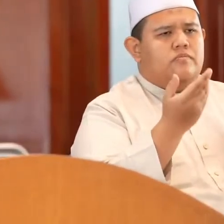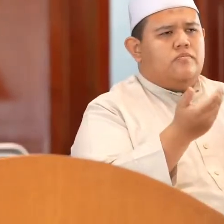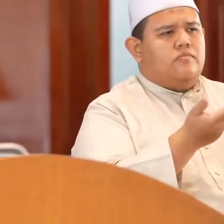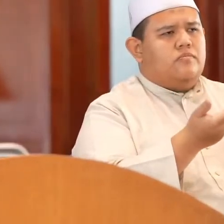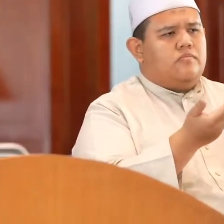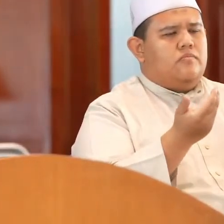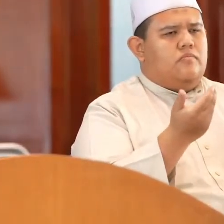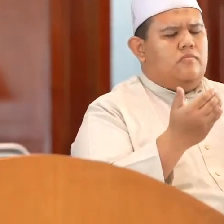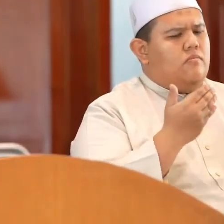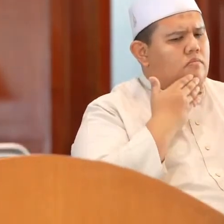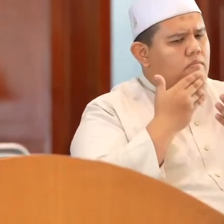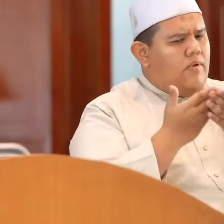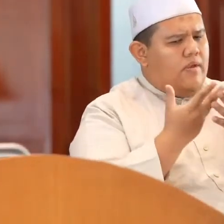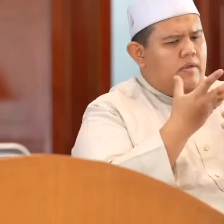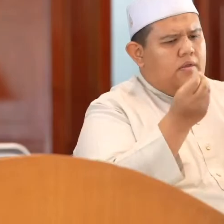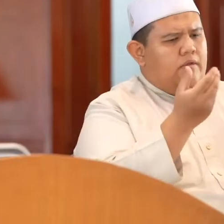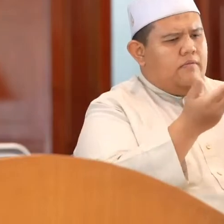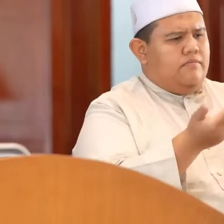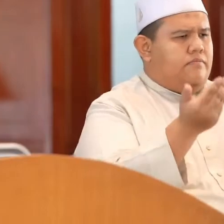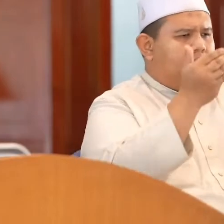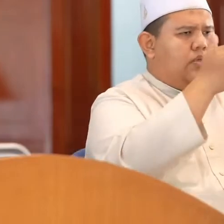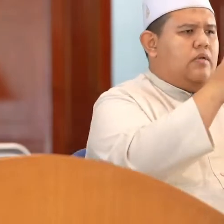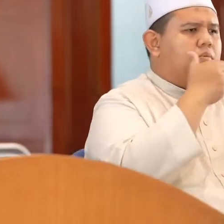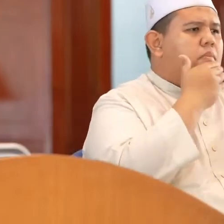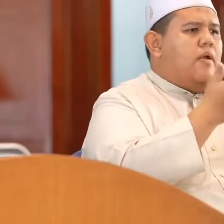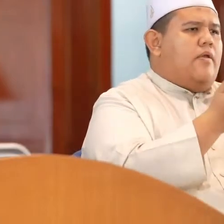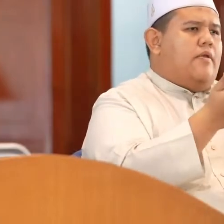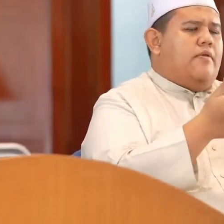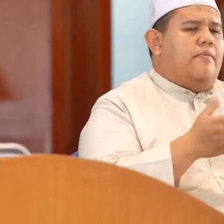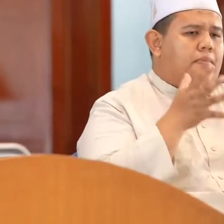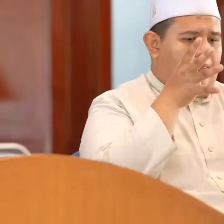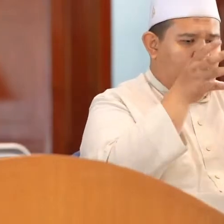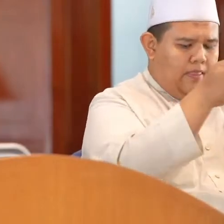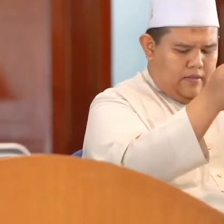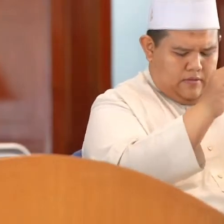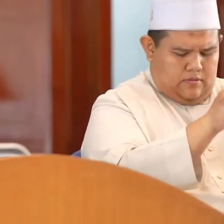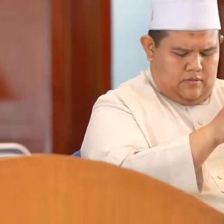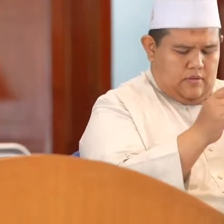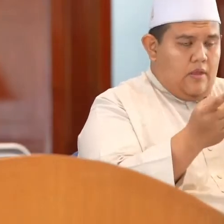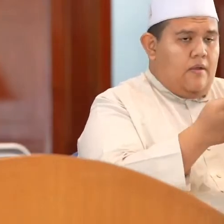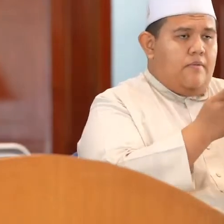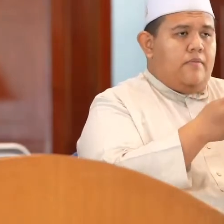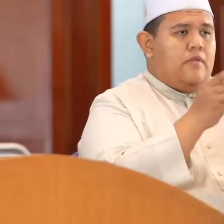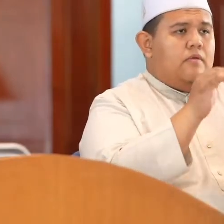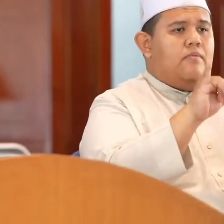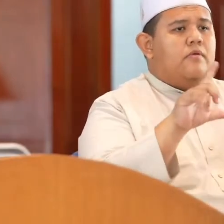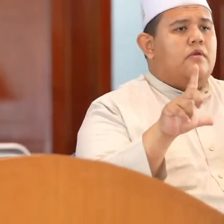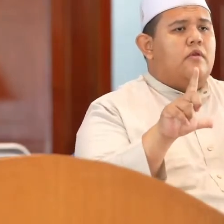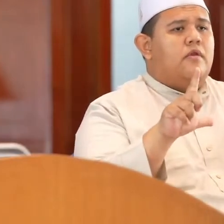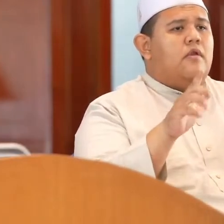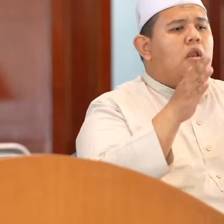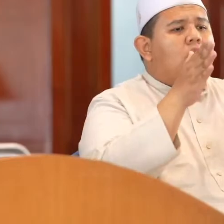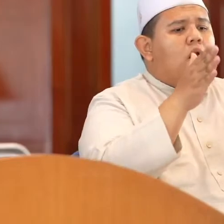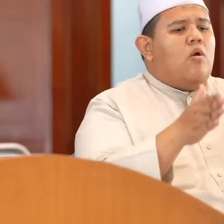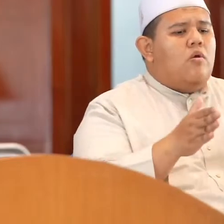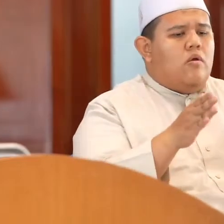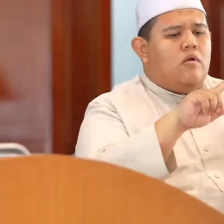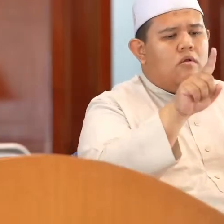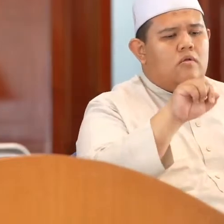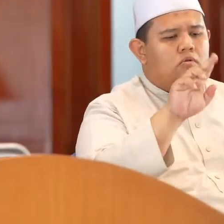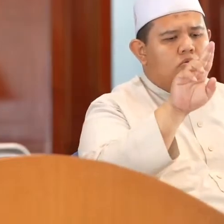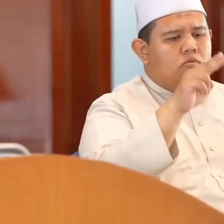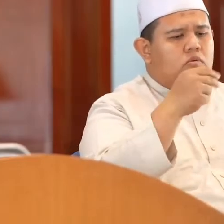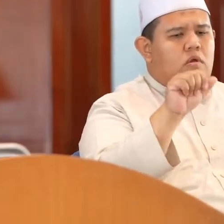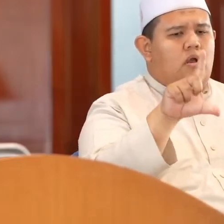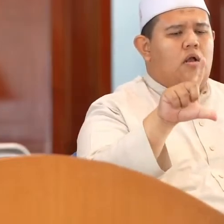satu lebih baik. Matlamat golongan yang pertama ialah dipanggil sebagai zuhad, ahli